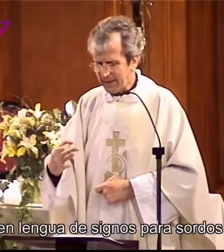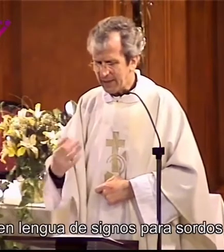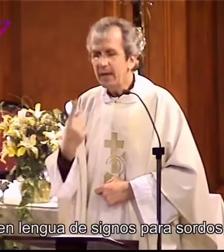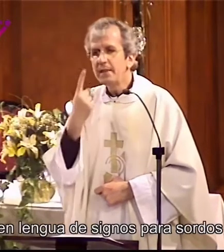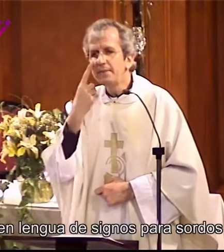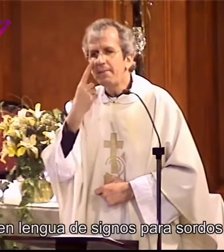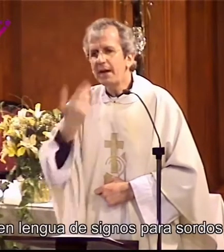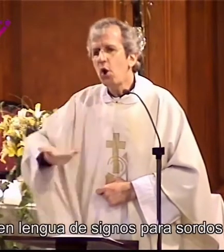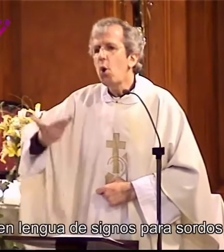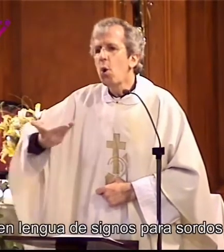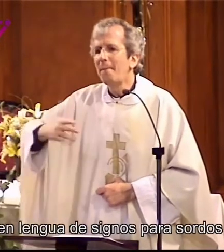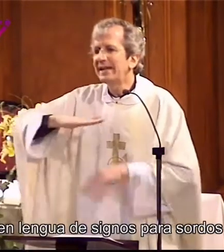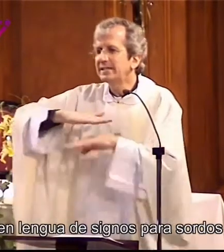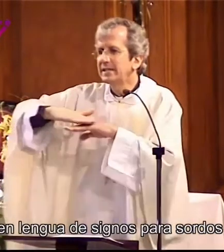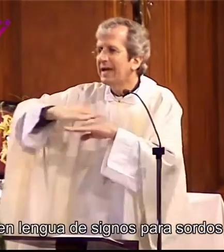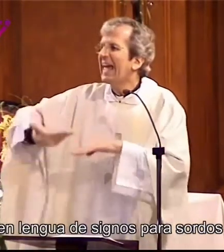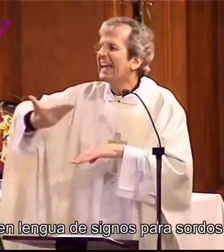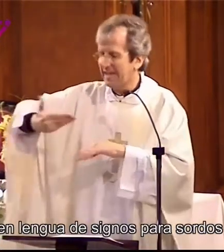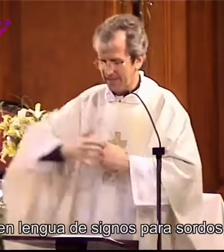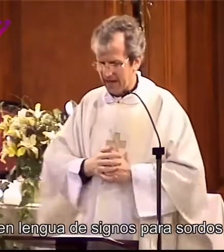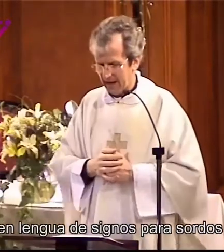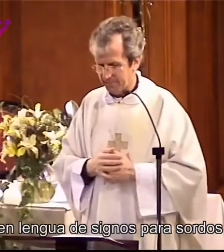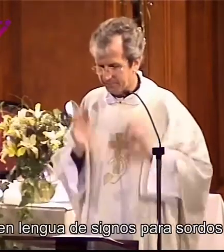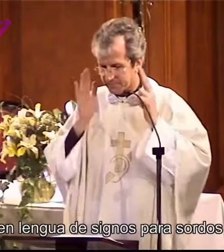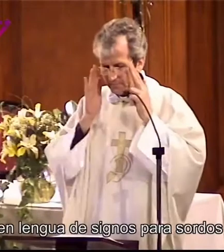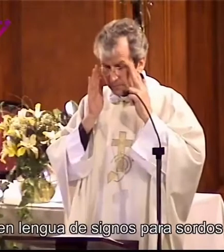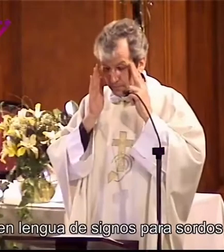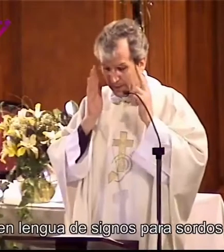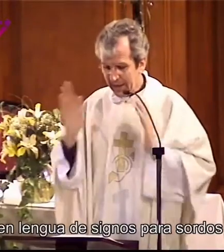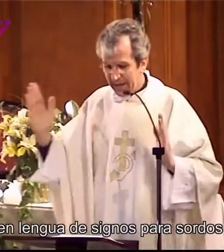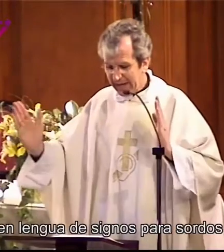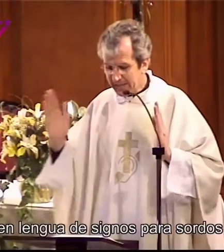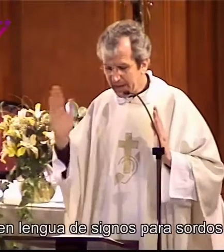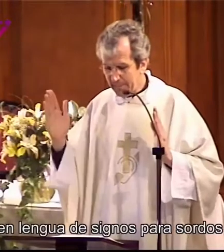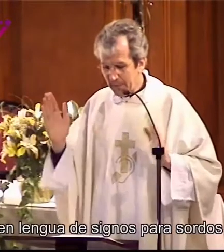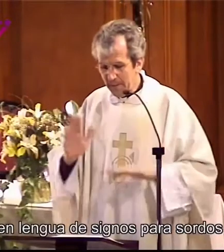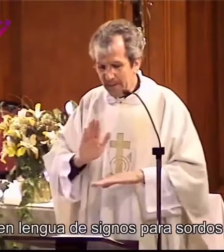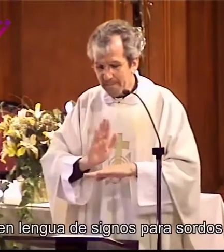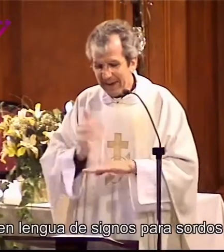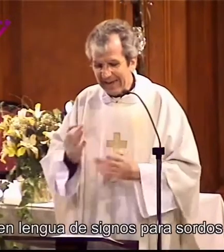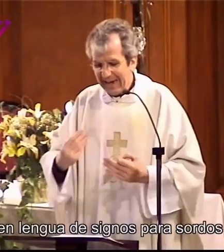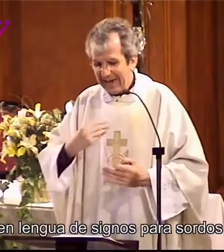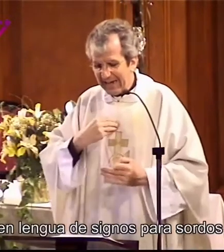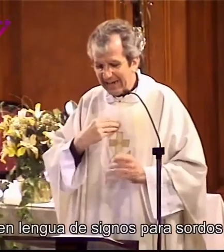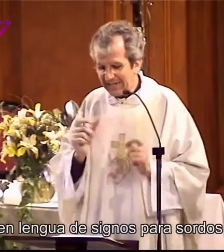de ver lo más esencial. Es tiempo para que la Iglesia